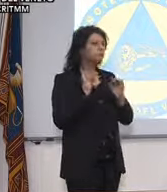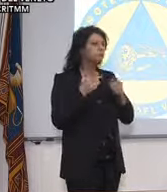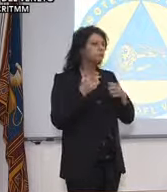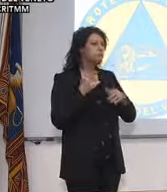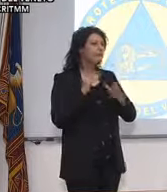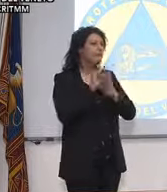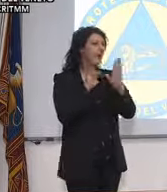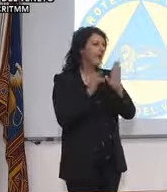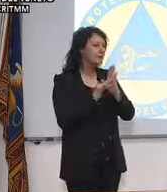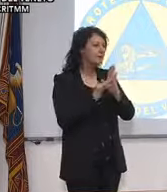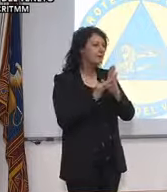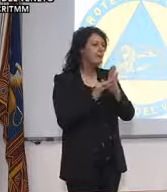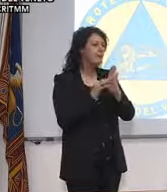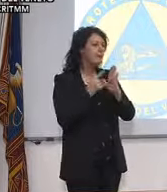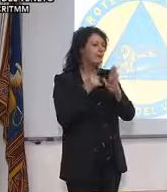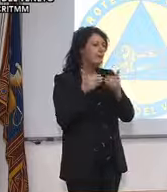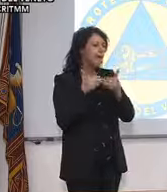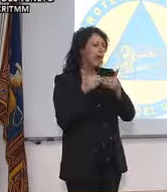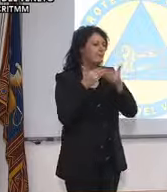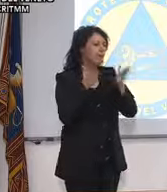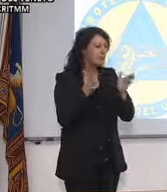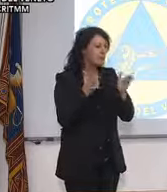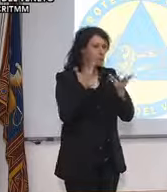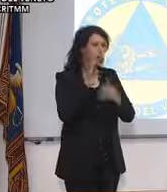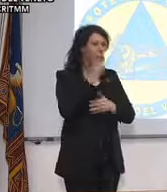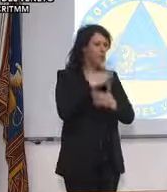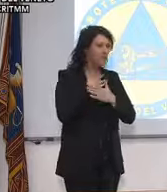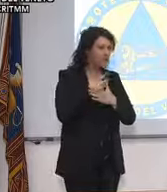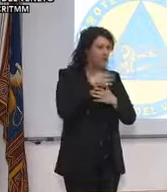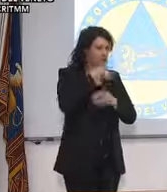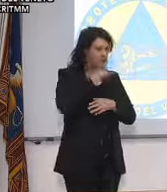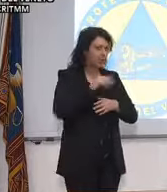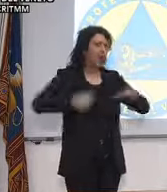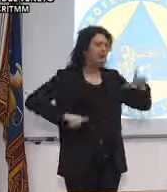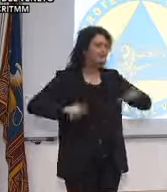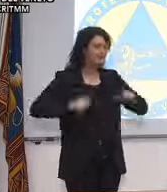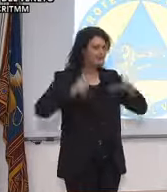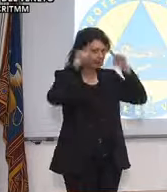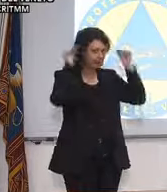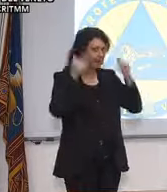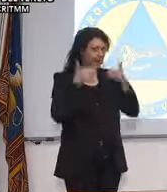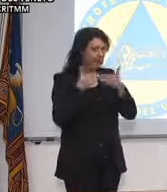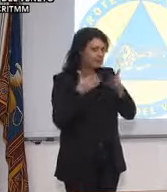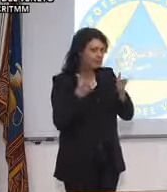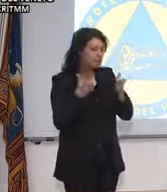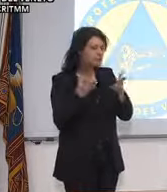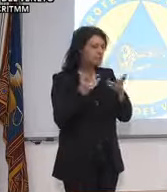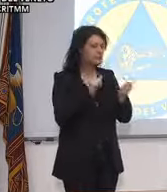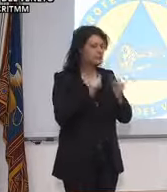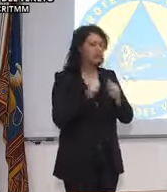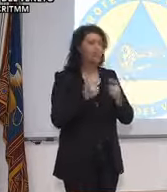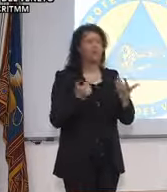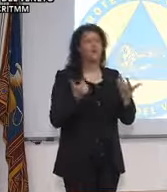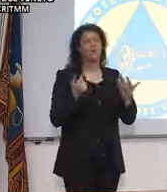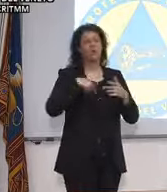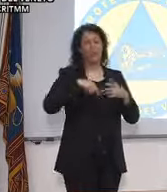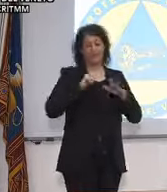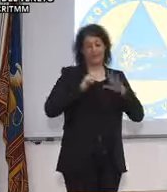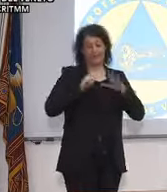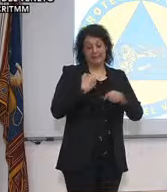la riapertura, per esempio, degli asili, se già il 4 maggio potrebbero avvenire? Allora, è chiaro che se stiamo lavorando questa settimana, forse al 4 o 5